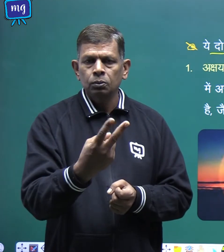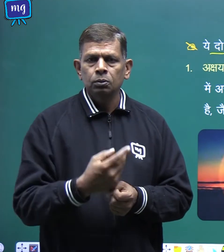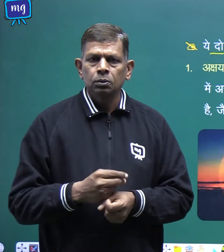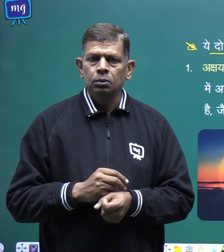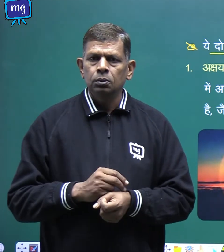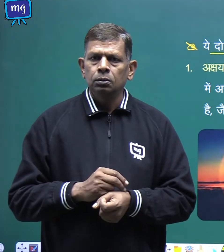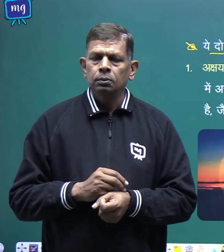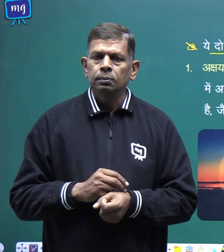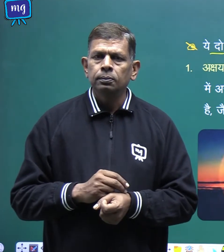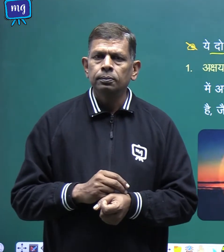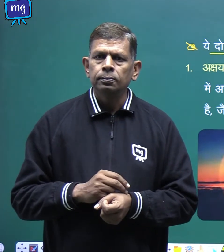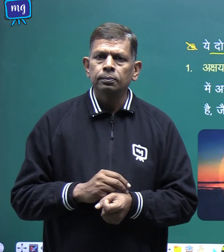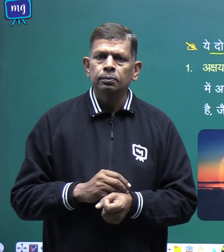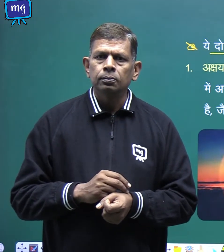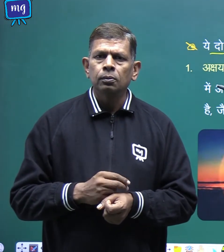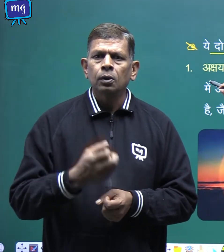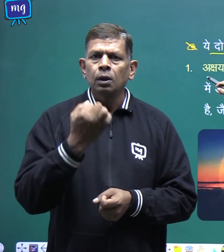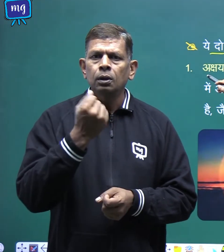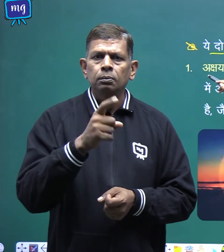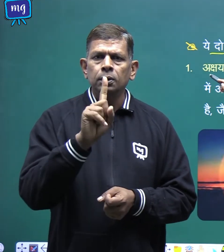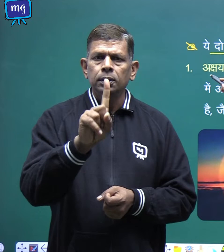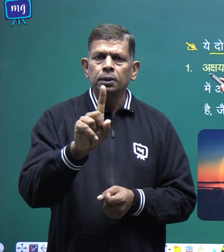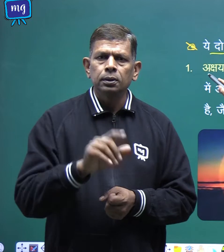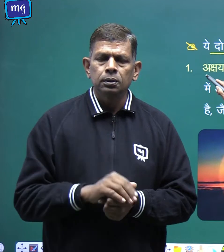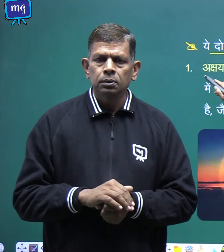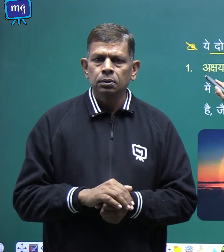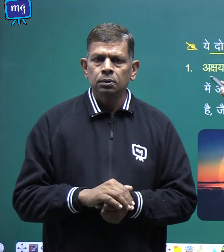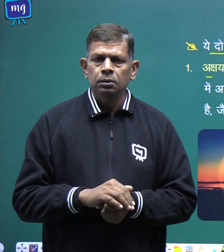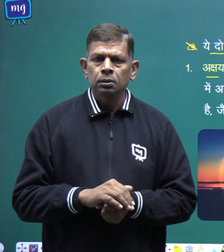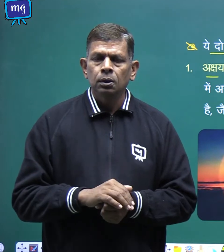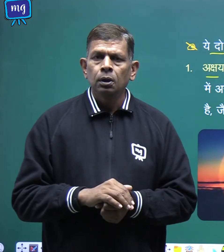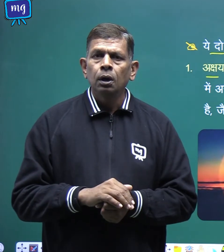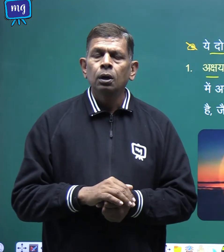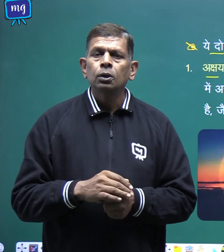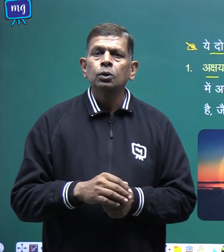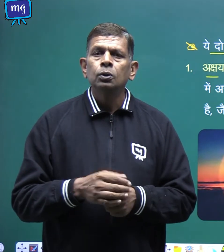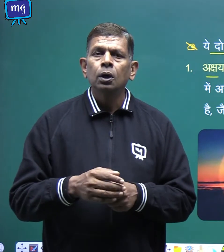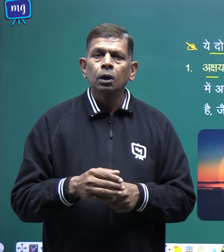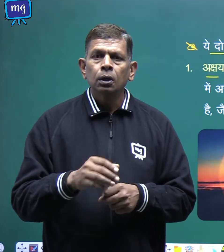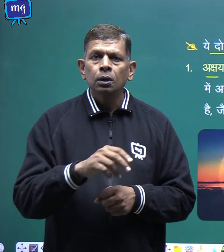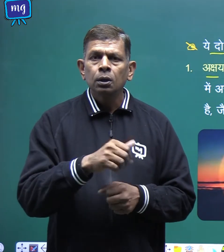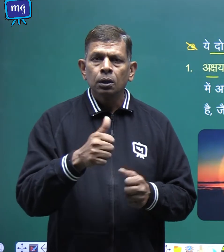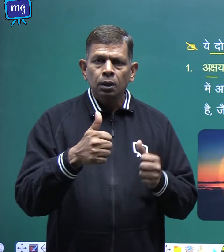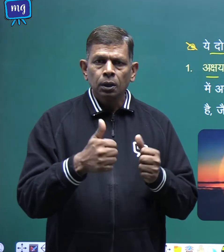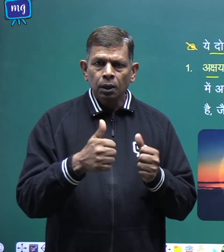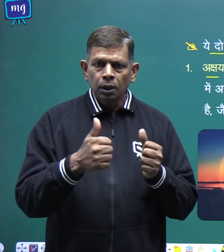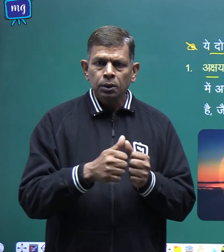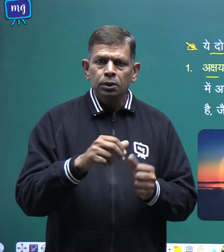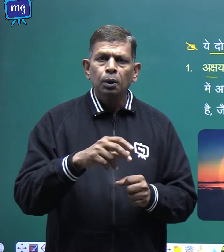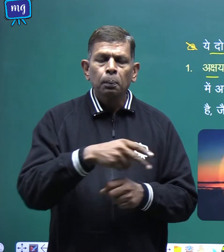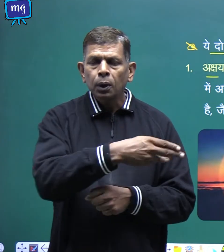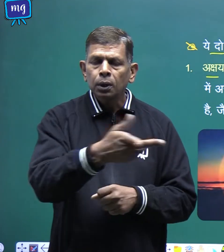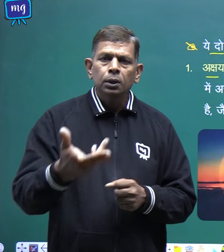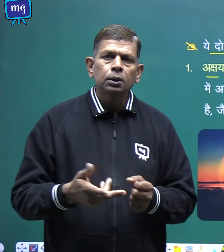दो प्रकार के। नंबर एक, अक्षय प्राकृतिक संसाधन।